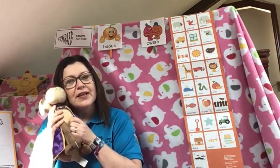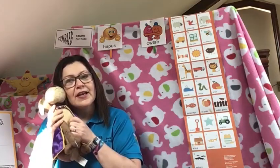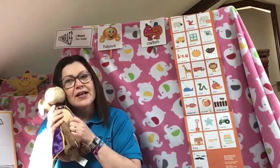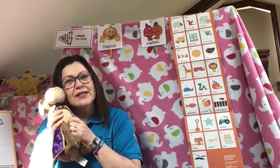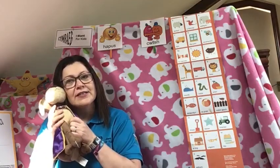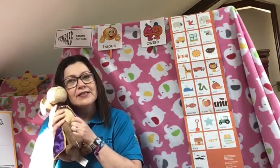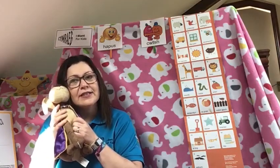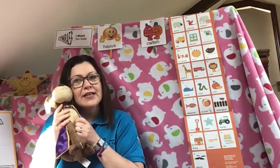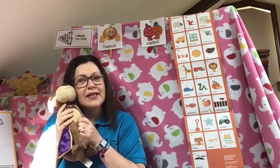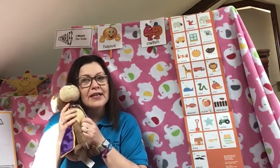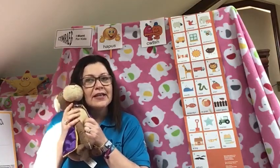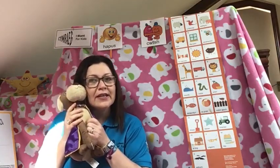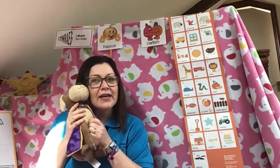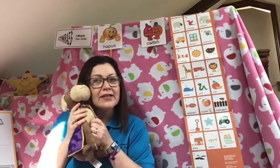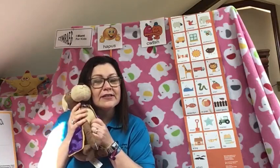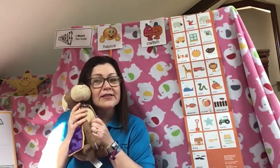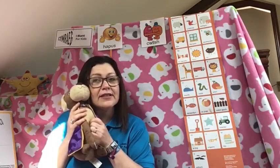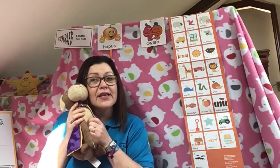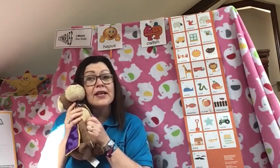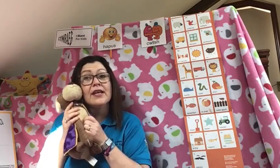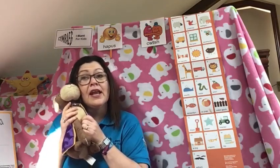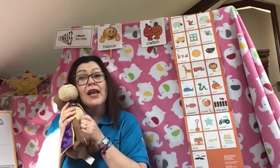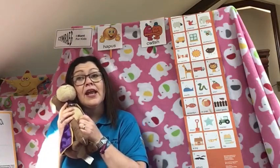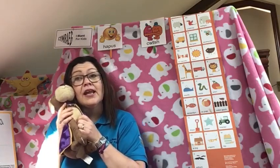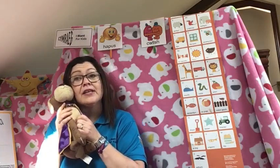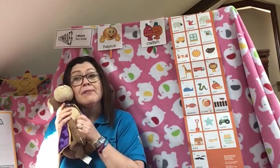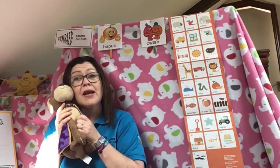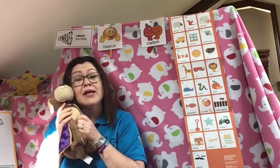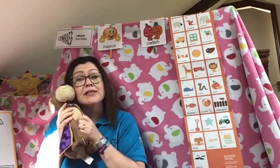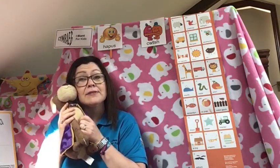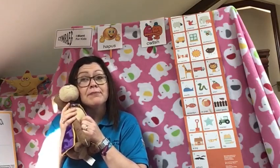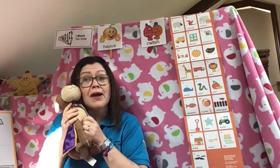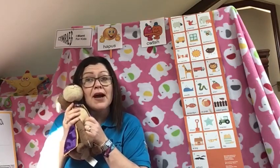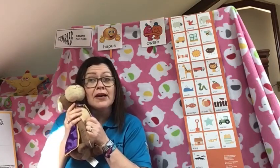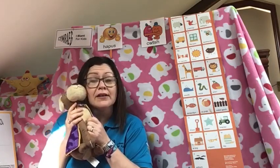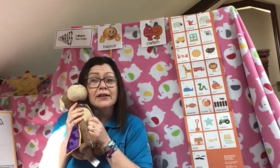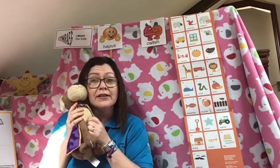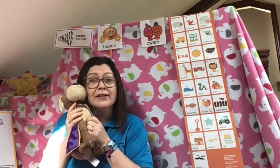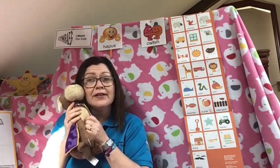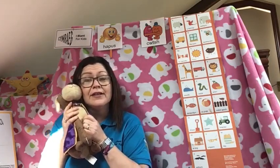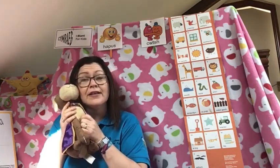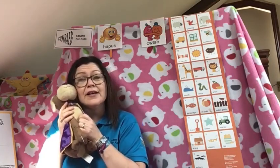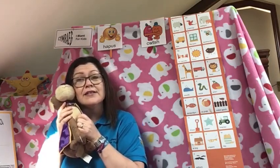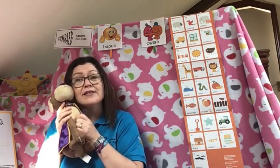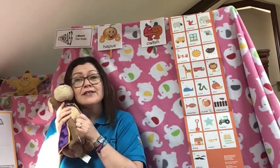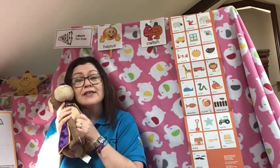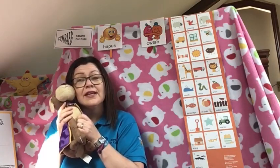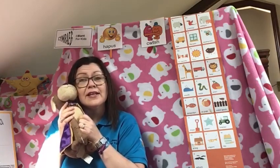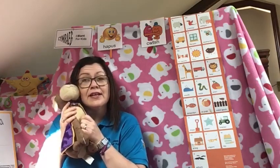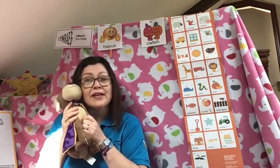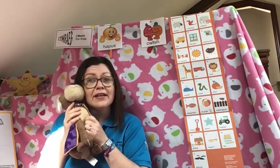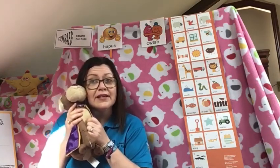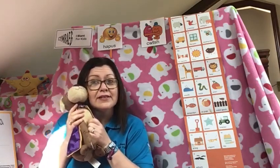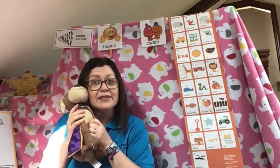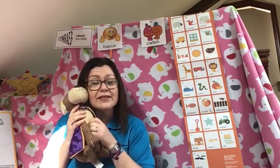cysgu. Cysgu, cysgu, hen blant bach. Cysgu,